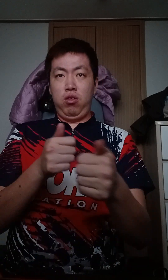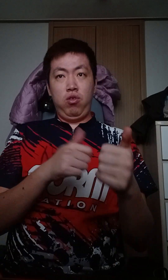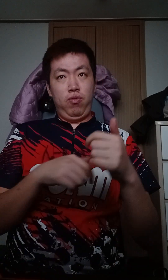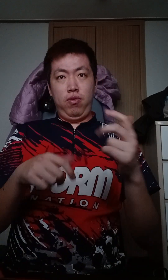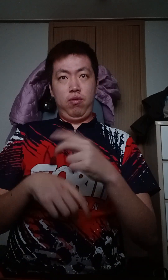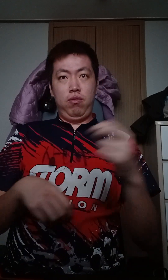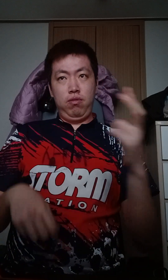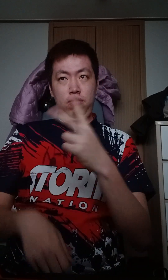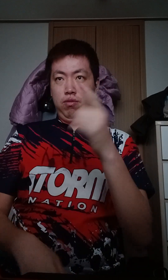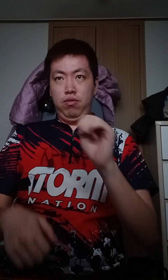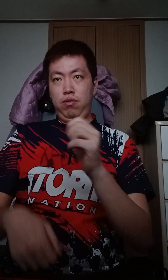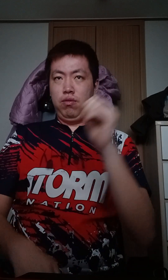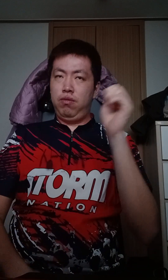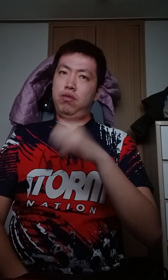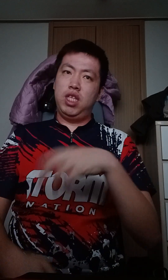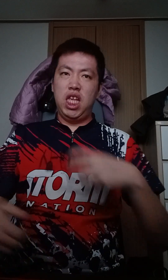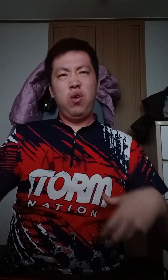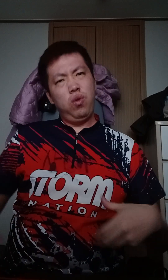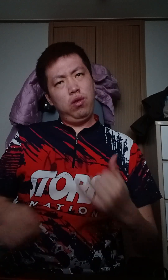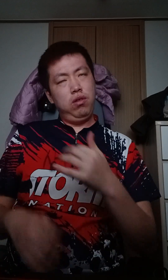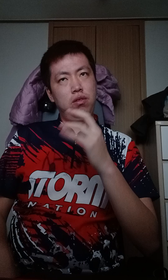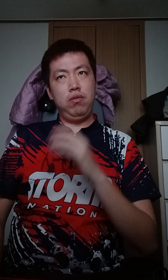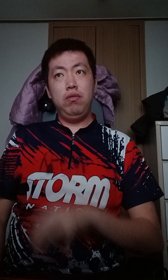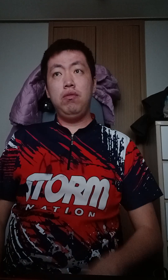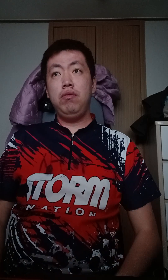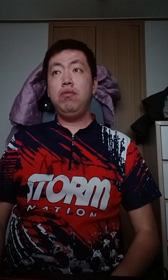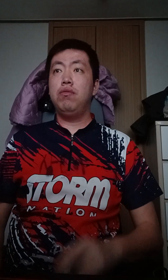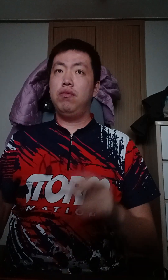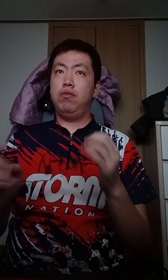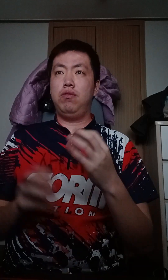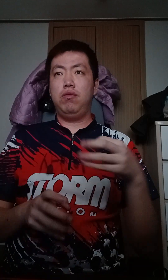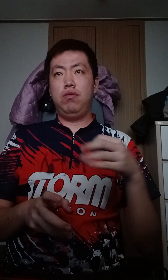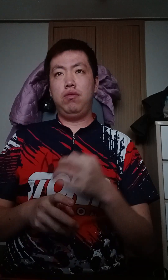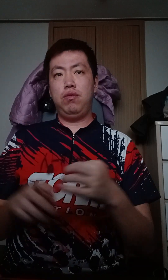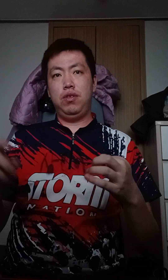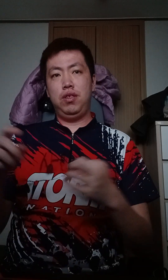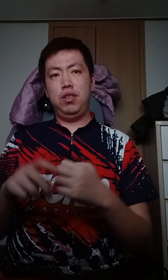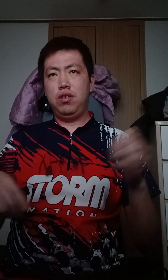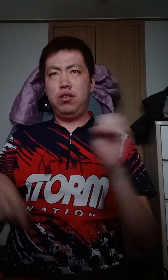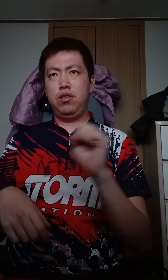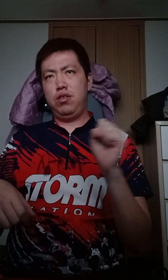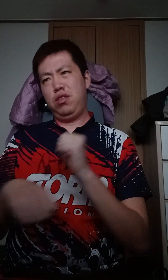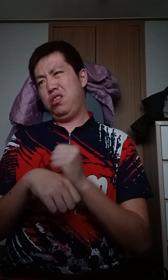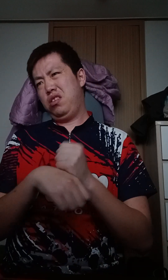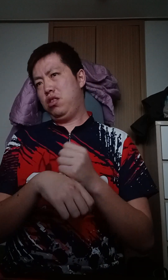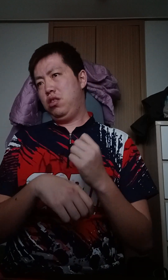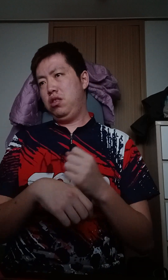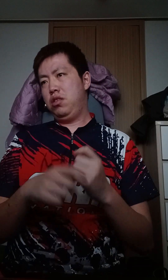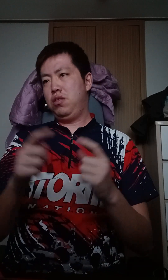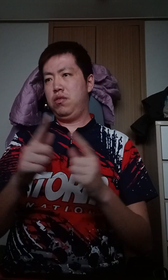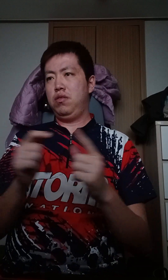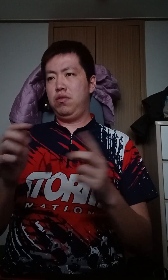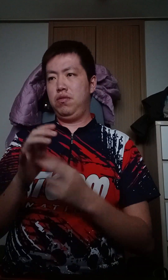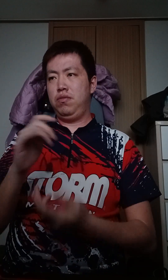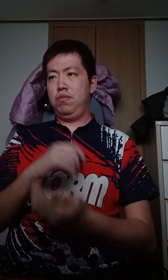운전자 한 명도 참가상을 입었습니다. A씨는 경찰에서 갑자기 핸들이 움직이지 않았다고 진술했습니다. 다만 조사